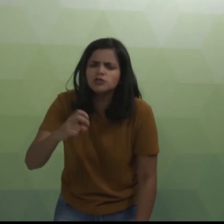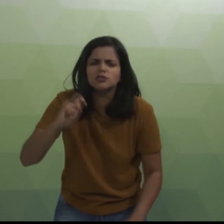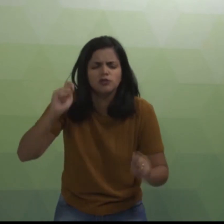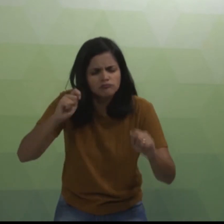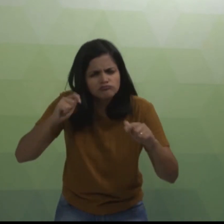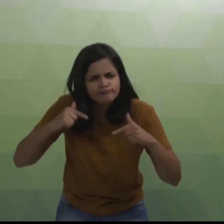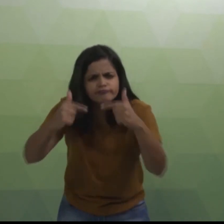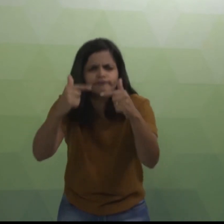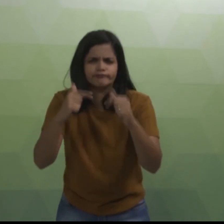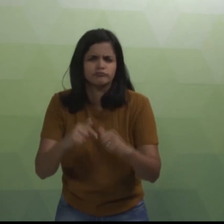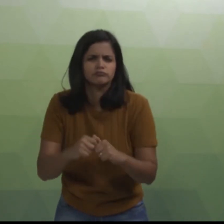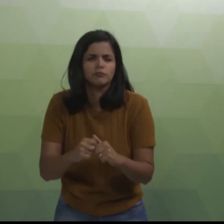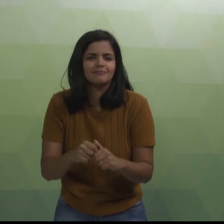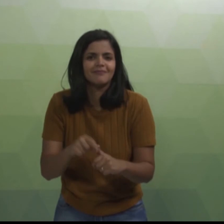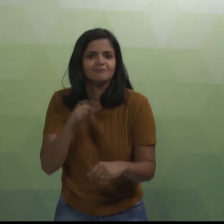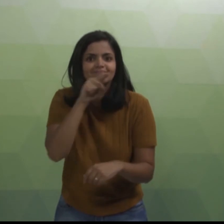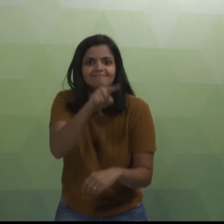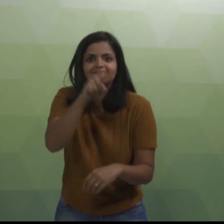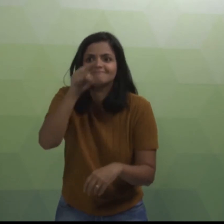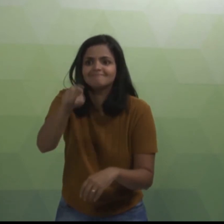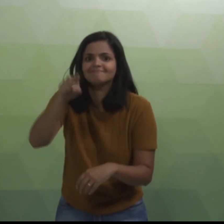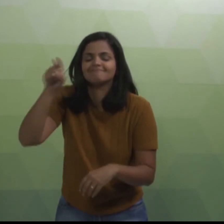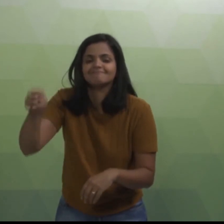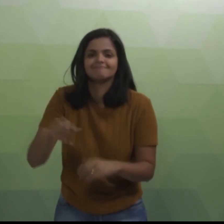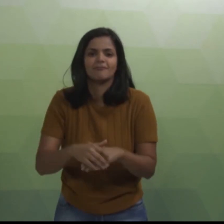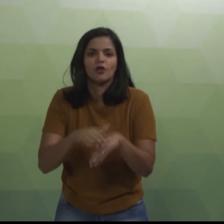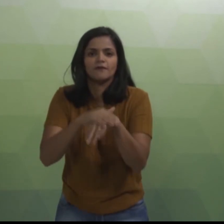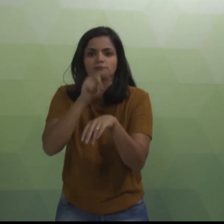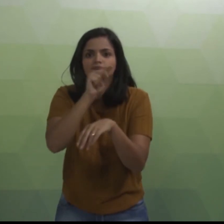é inteligente, lute.